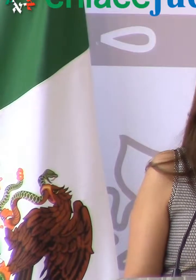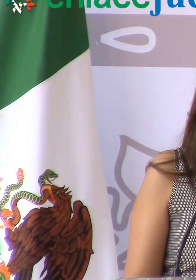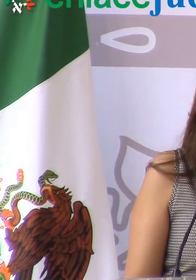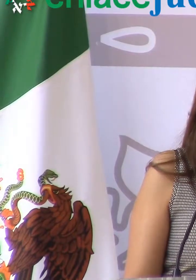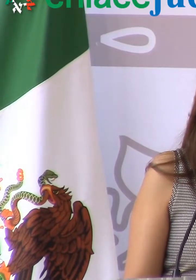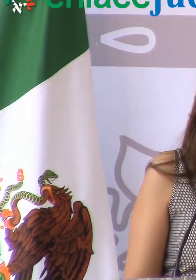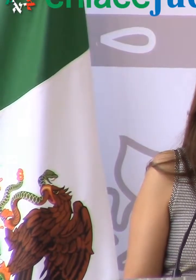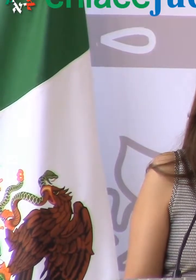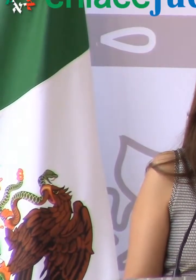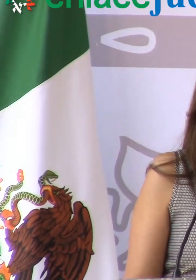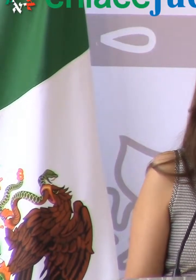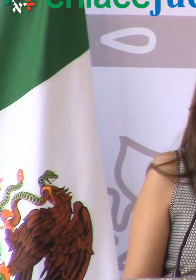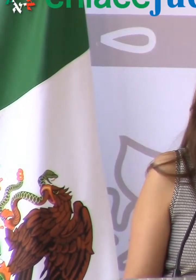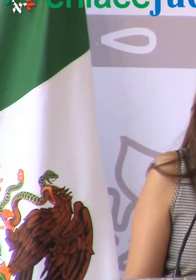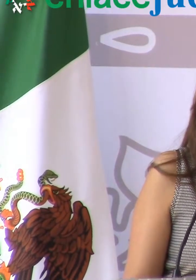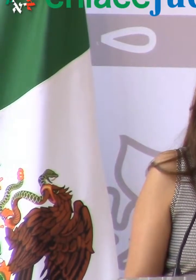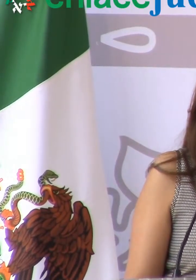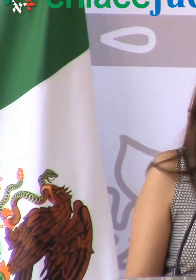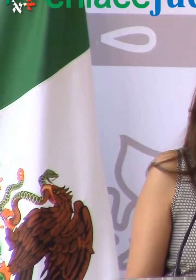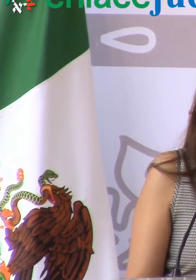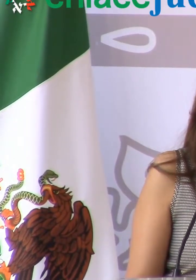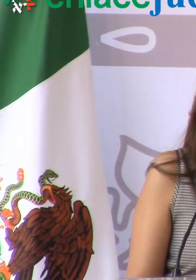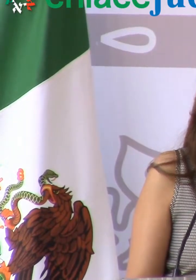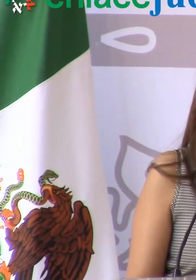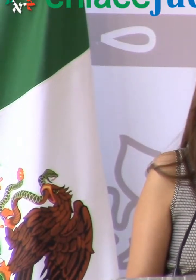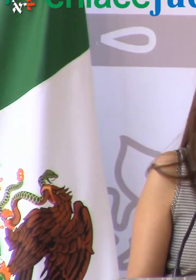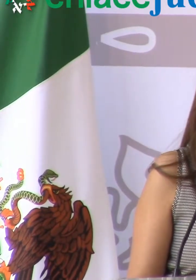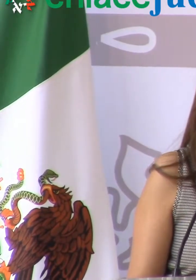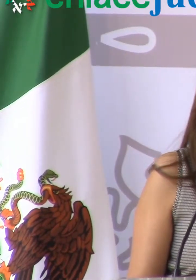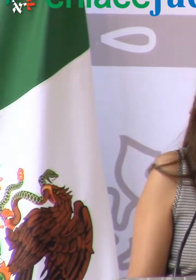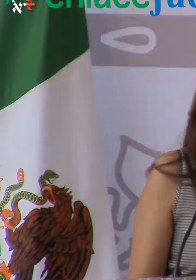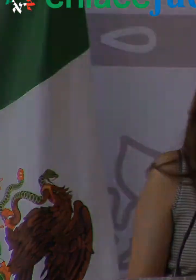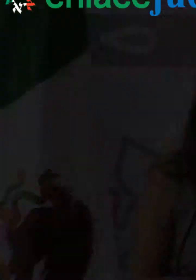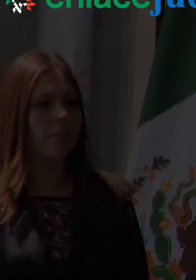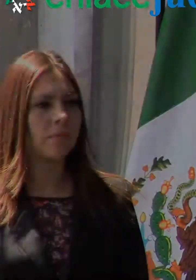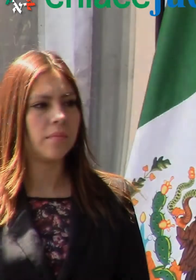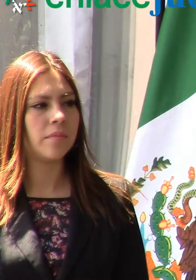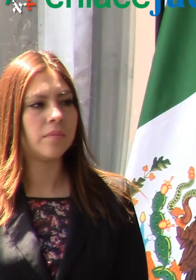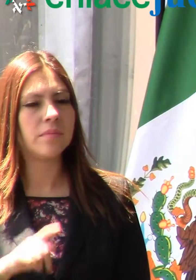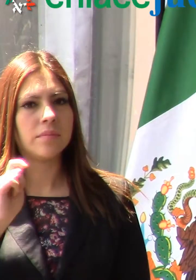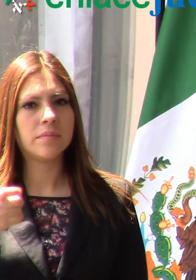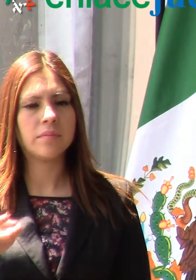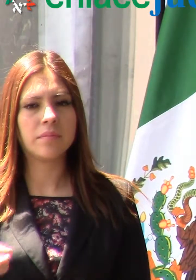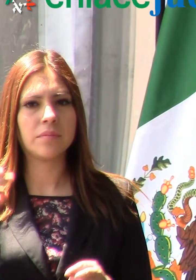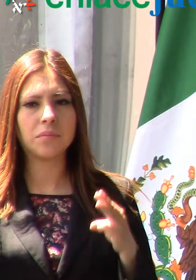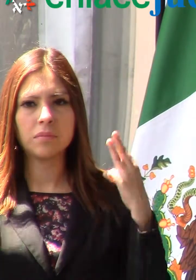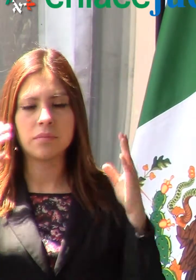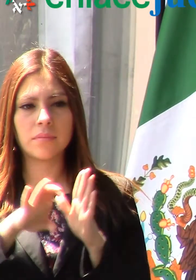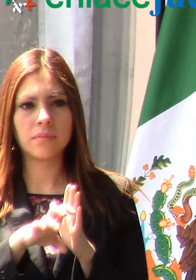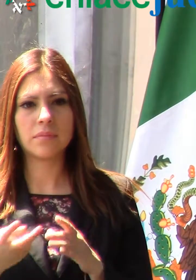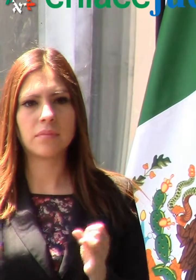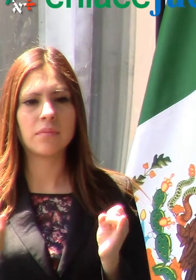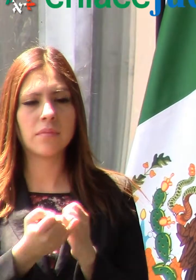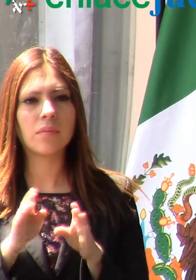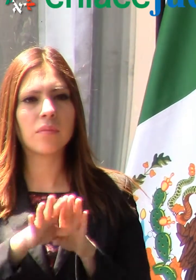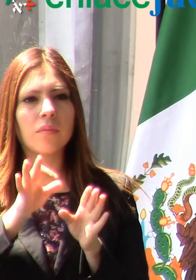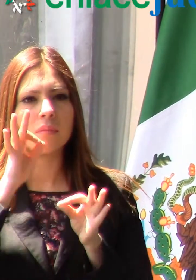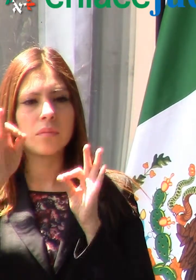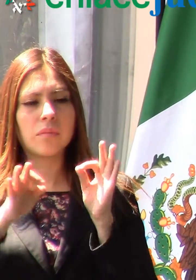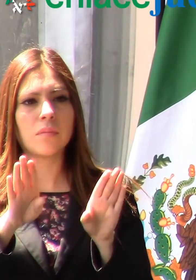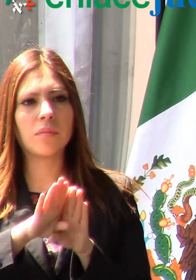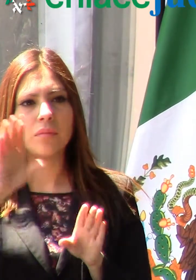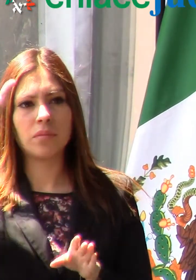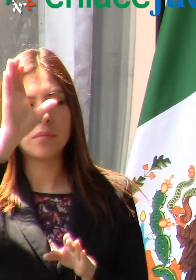fue acercando a todos aquellos que desean una sociedad más tolerante y comprometida. Un museo como este, donde lo que se promueve es